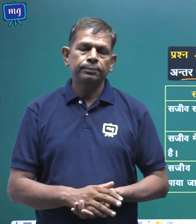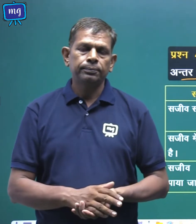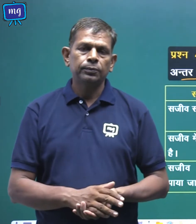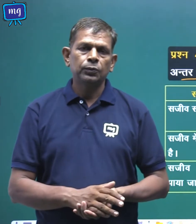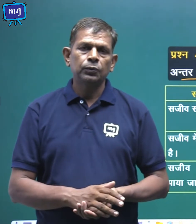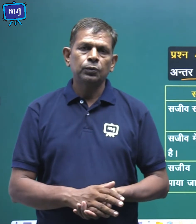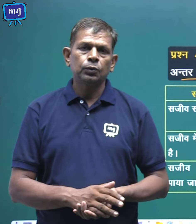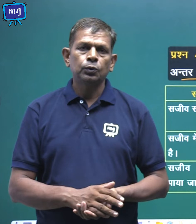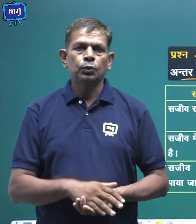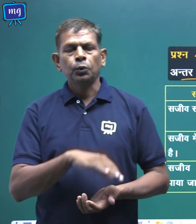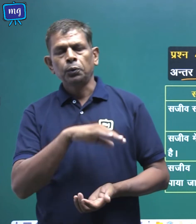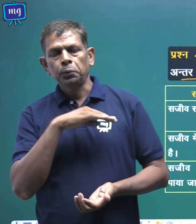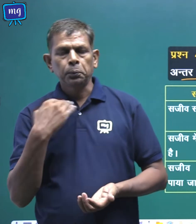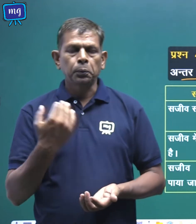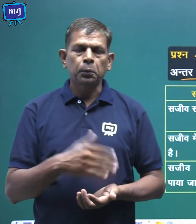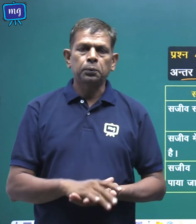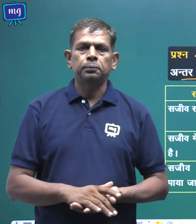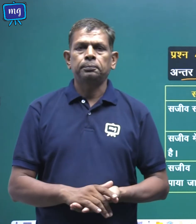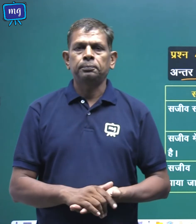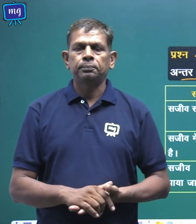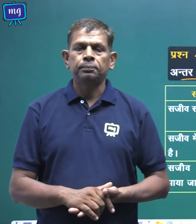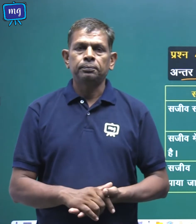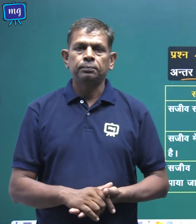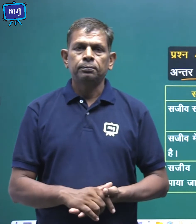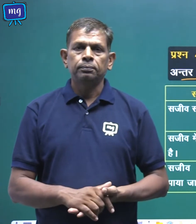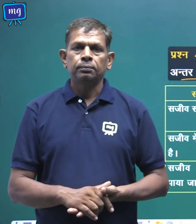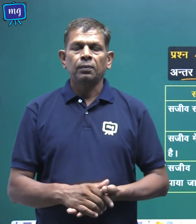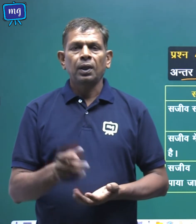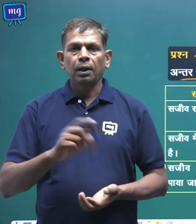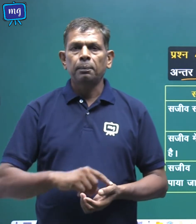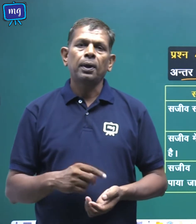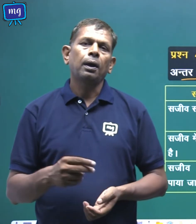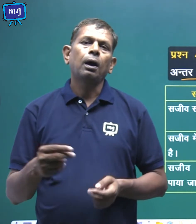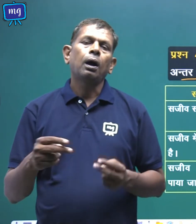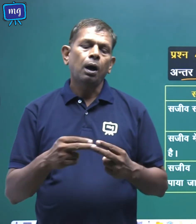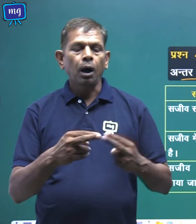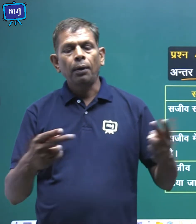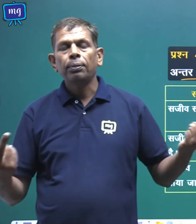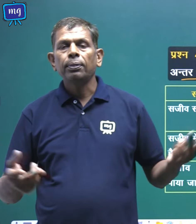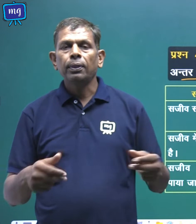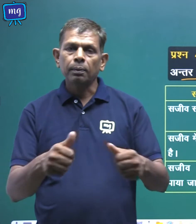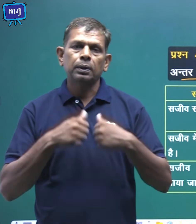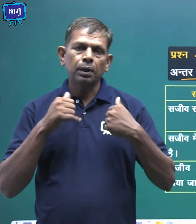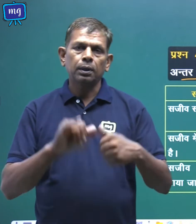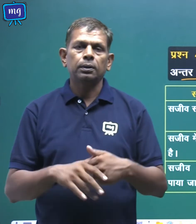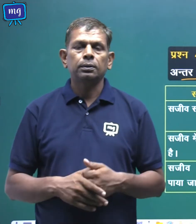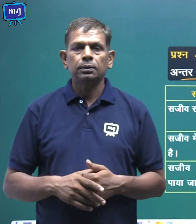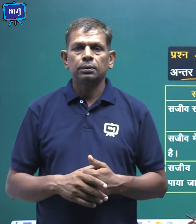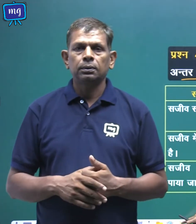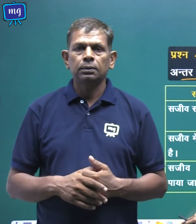यानी जो जीवित नहीं है, इनमें हमें अंतर बताना है।